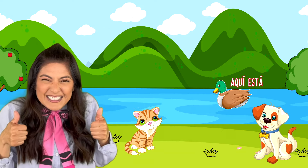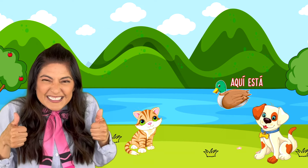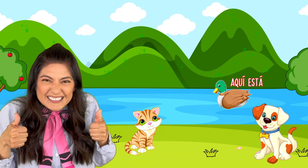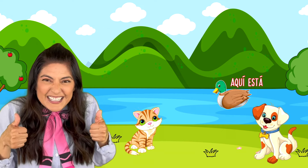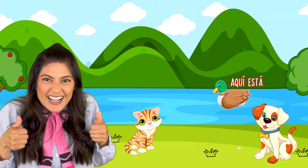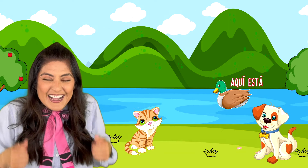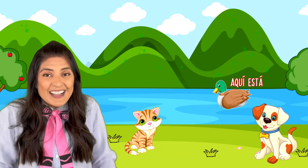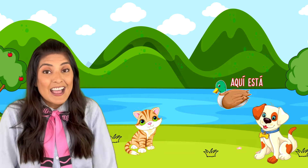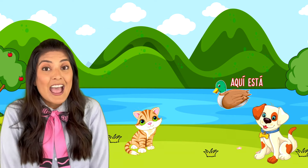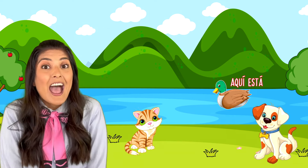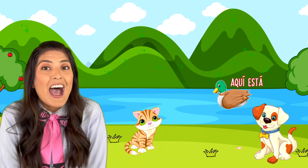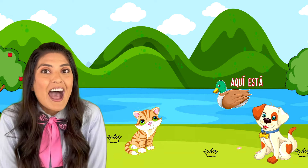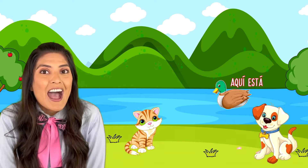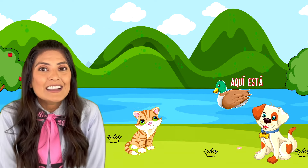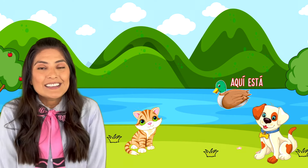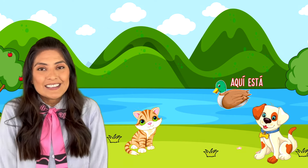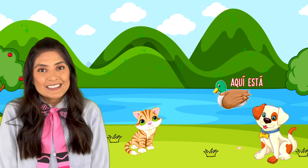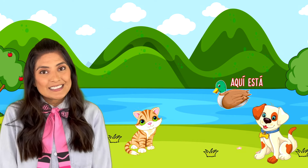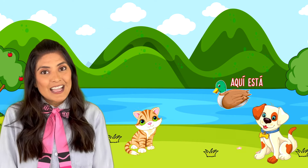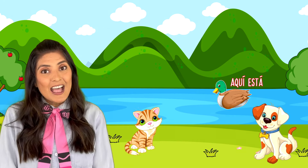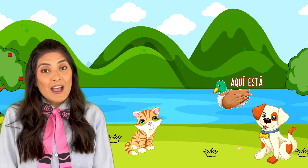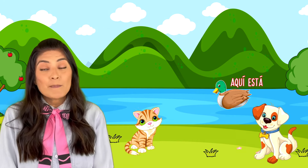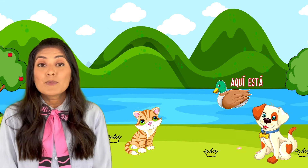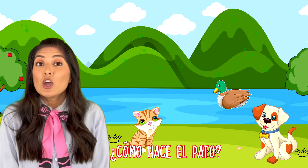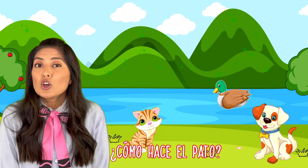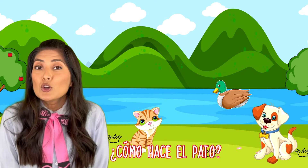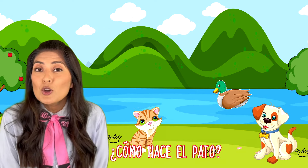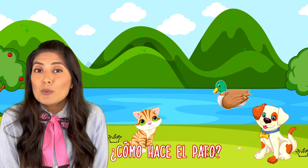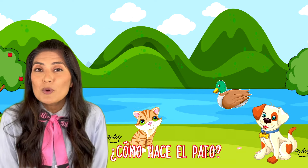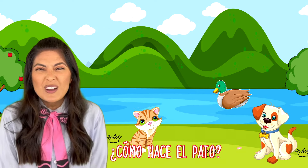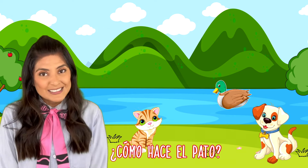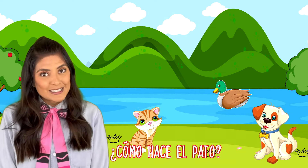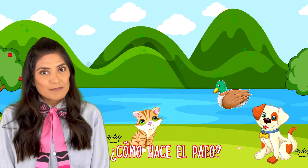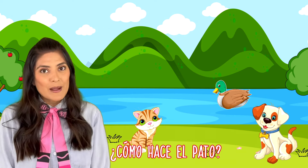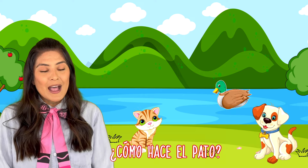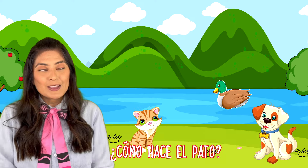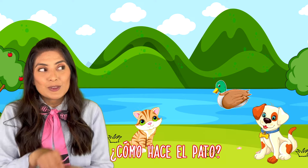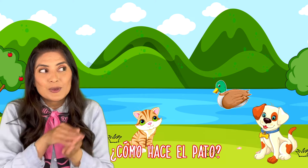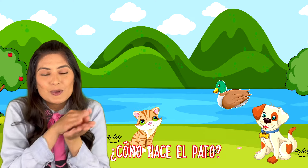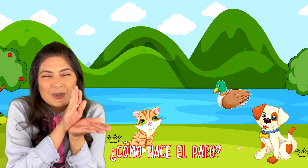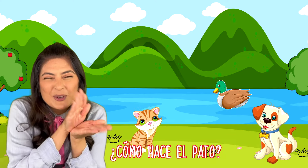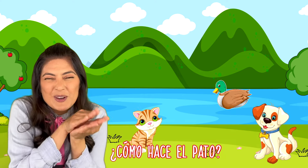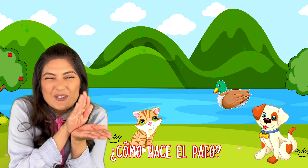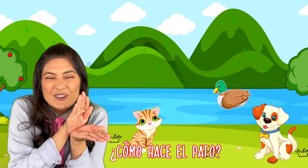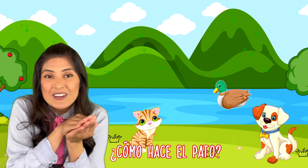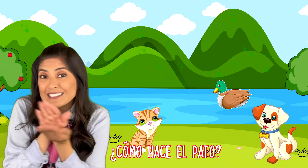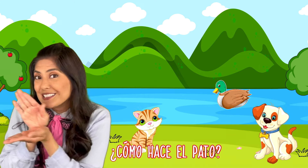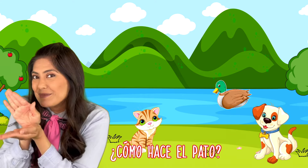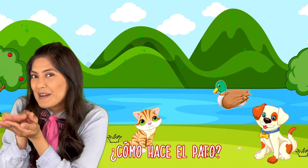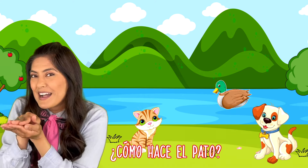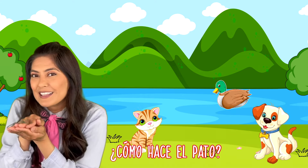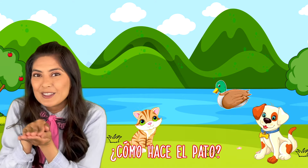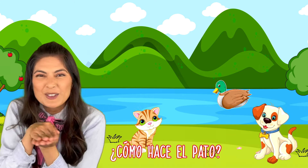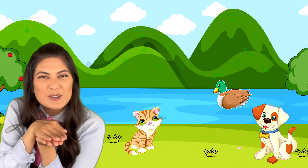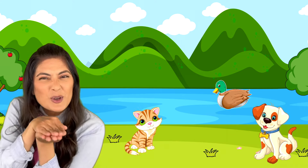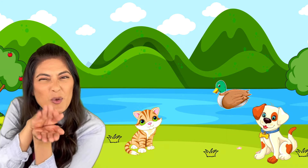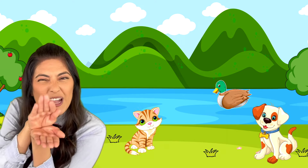está, aquí está. ¿Cómo hace el pato? ¿Cómo hace el pato? Quack,